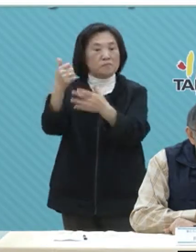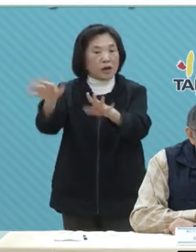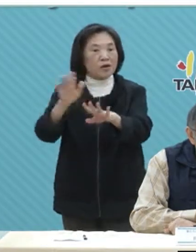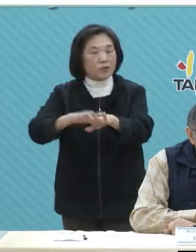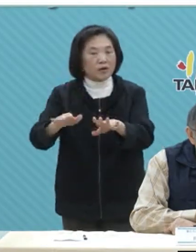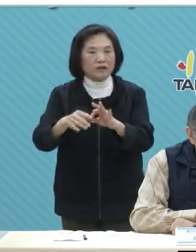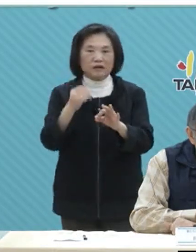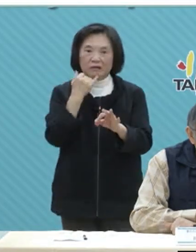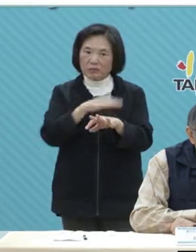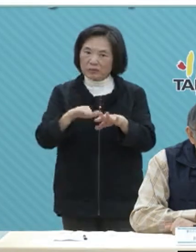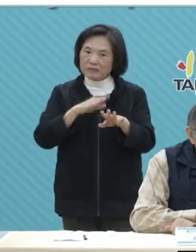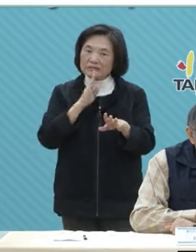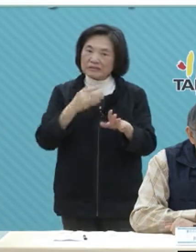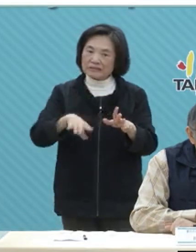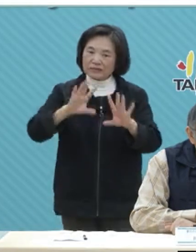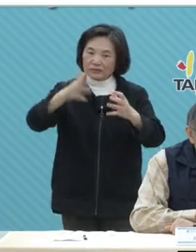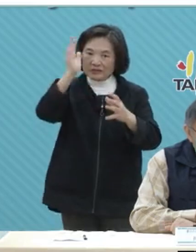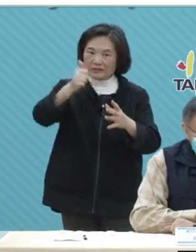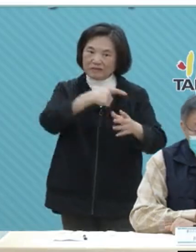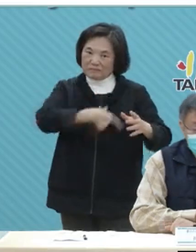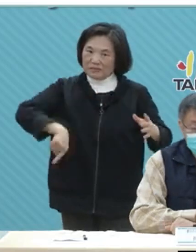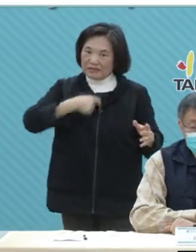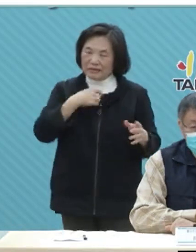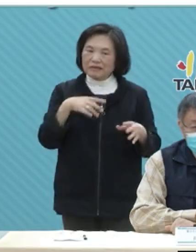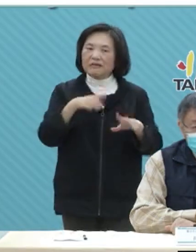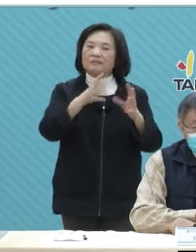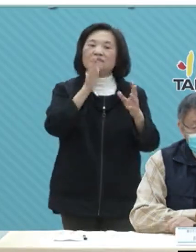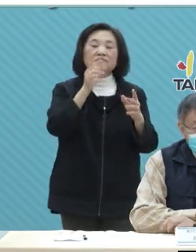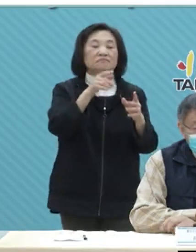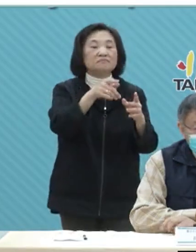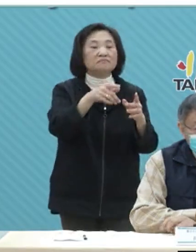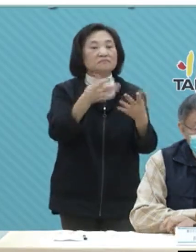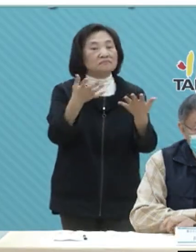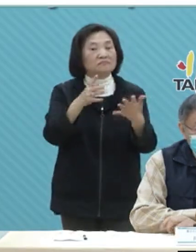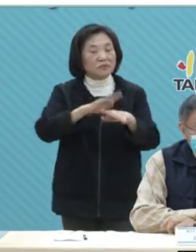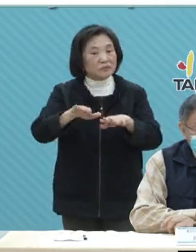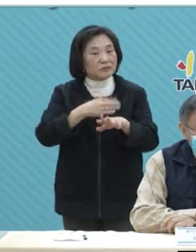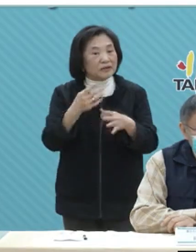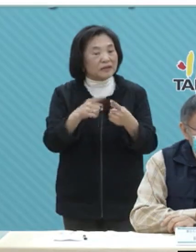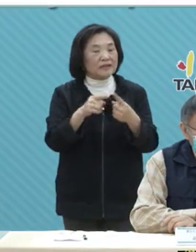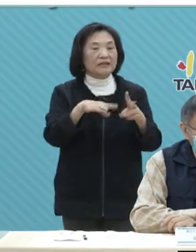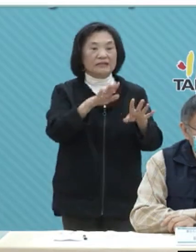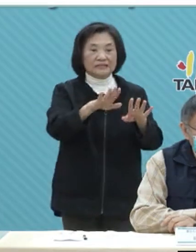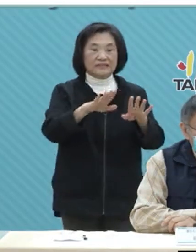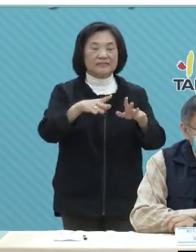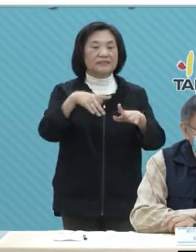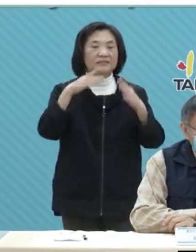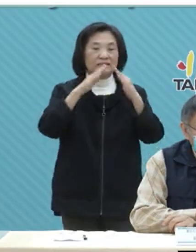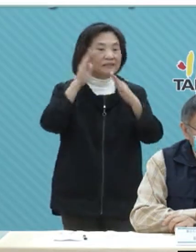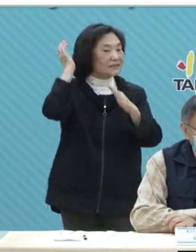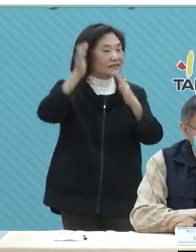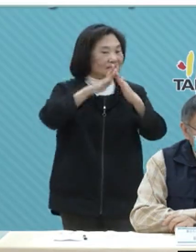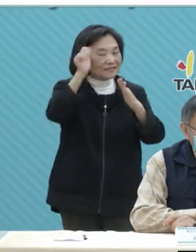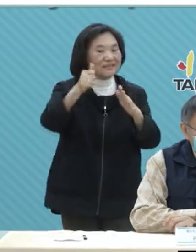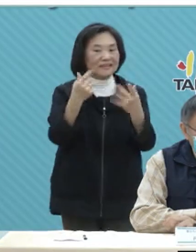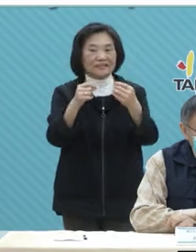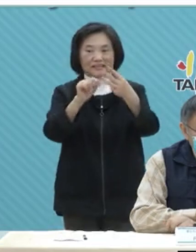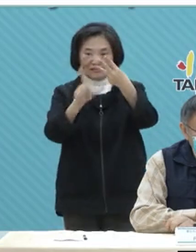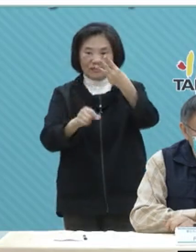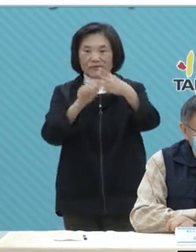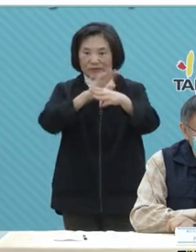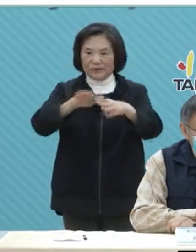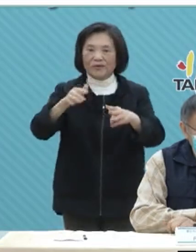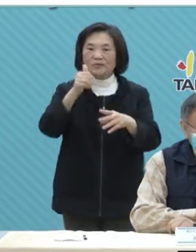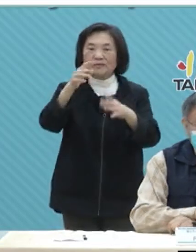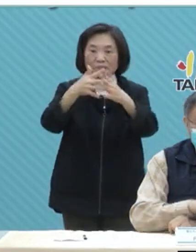选的起手式。那市长怎么看这个议题？那另外，因为今年市长在三月份的时候也会出访美国，那是不是会觉得说